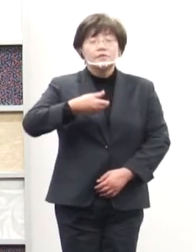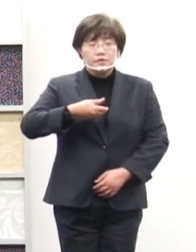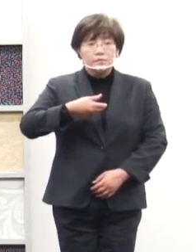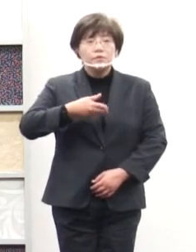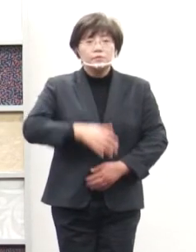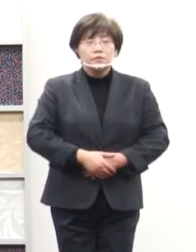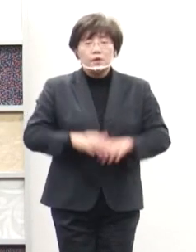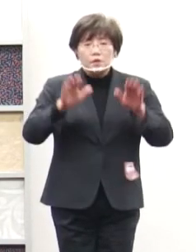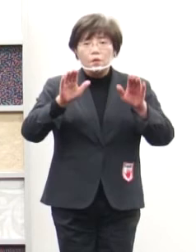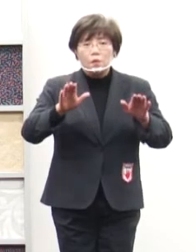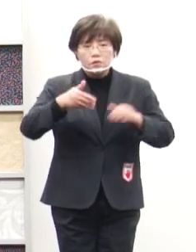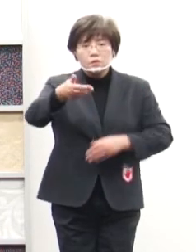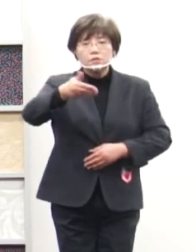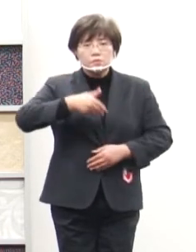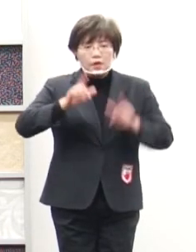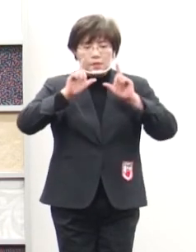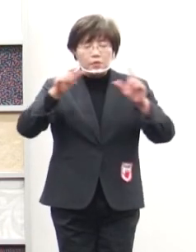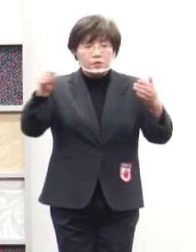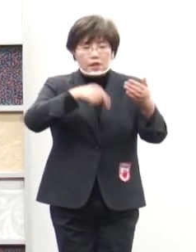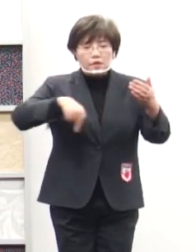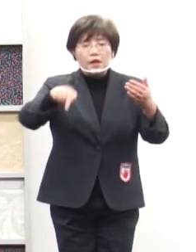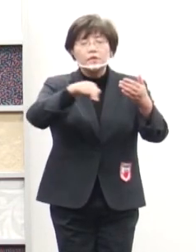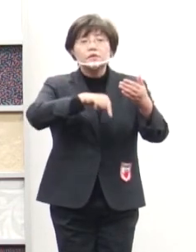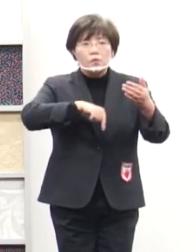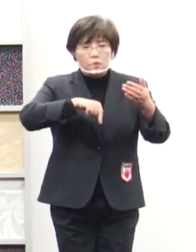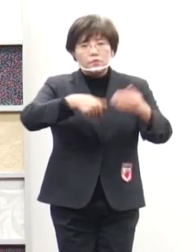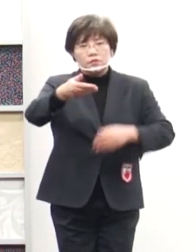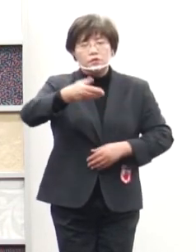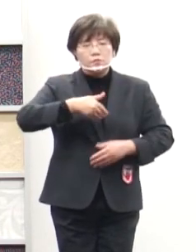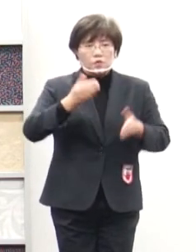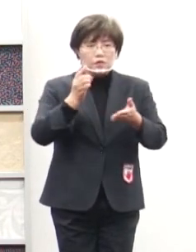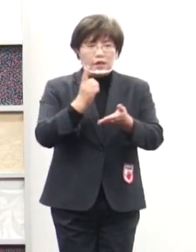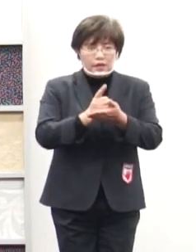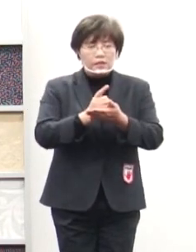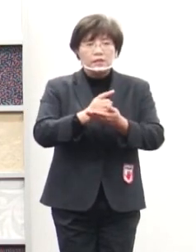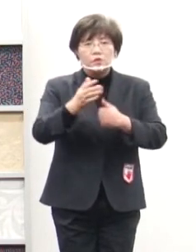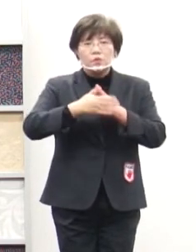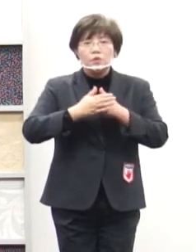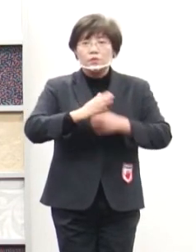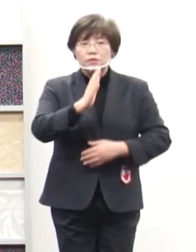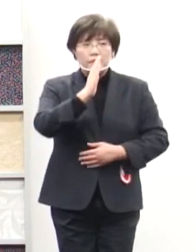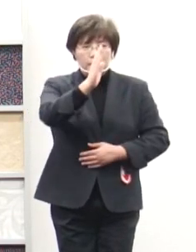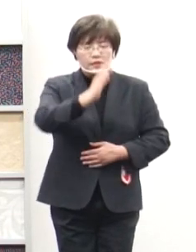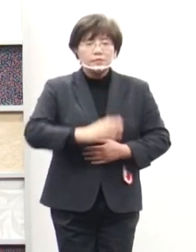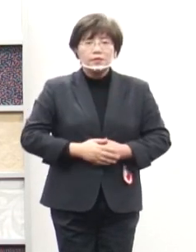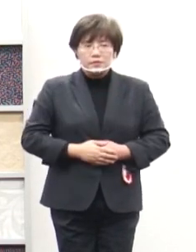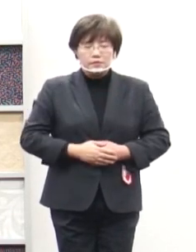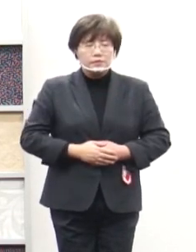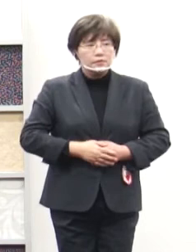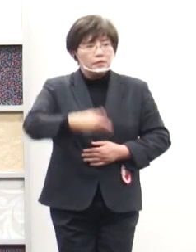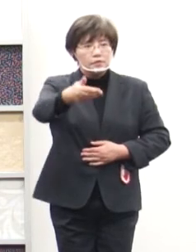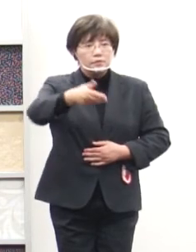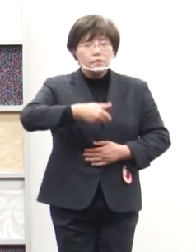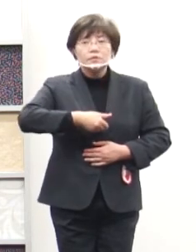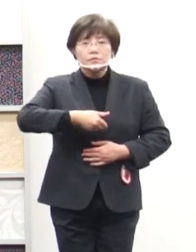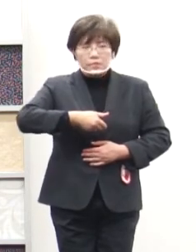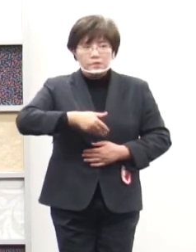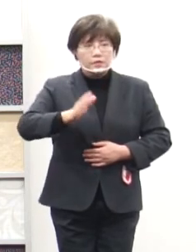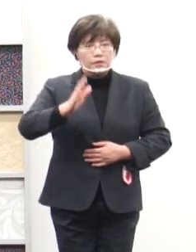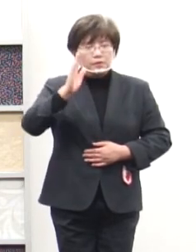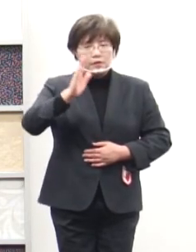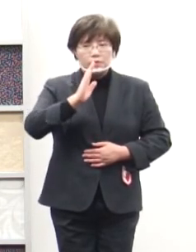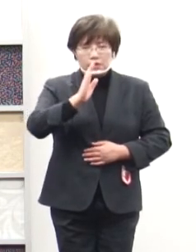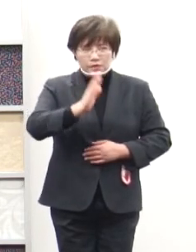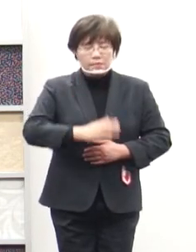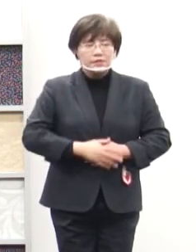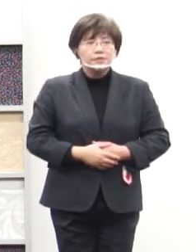の質問につきましては発表事項に限らせていただきますので、ご協力をよろしくお願いします。それでは質問がある方は所属氏名をお名乗りの上、